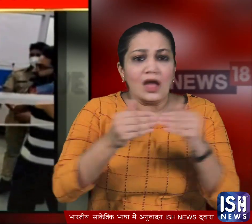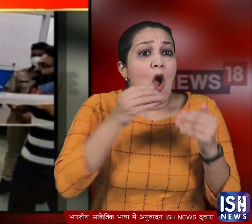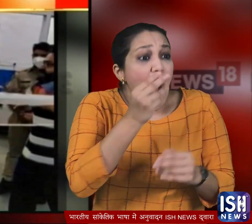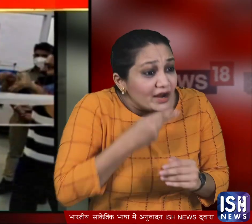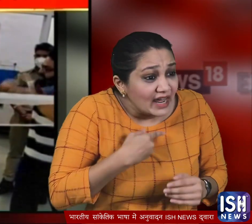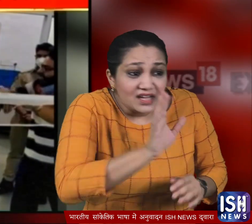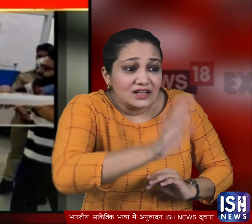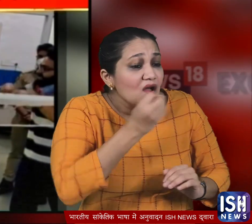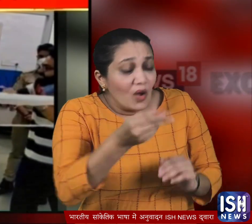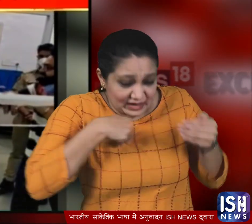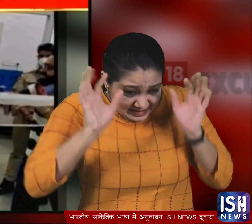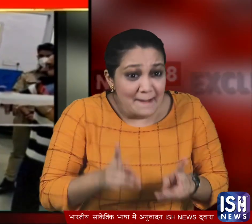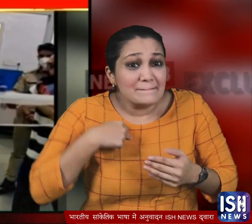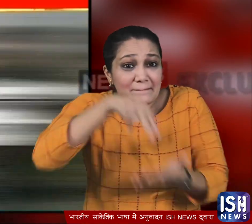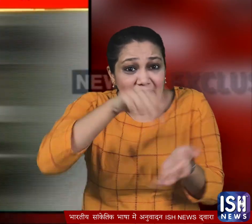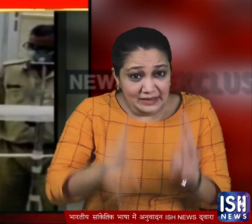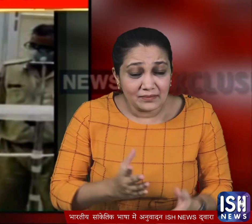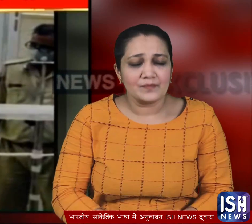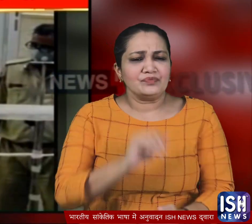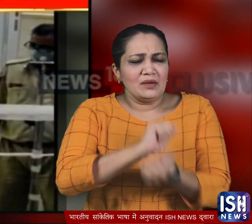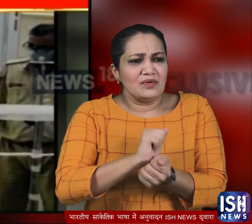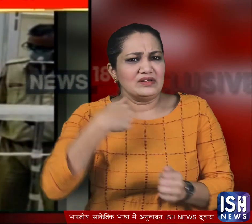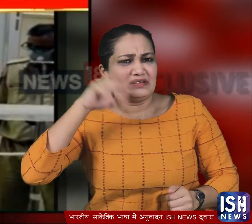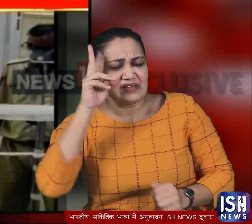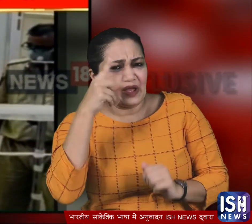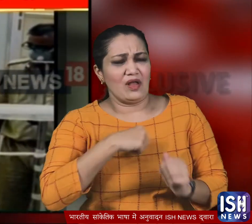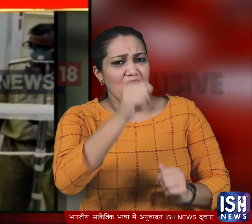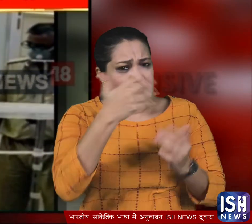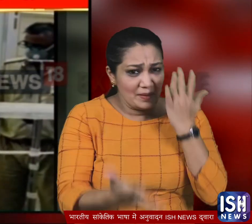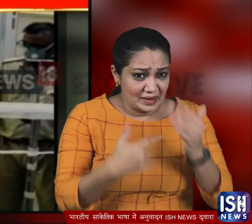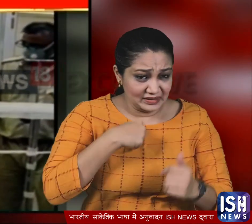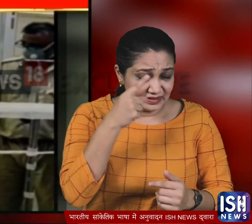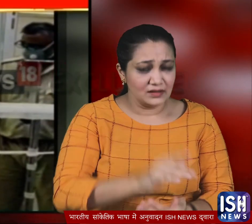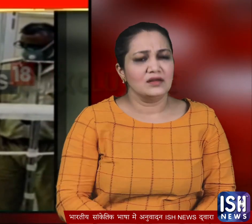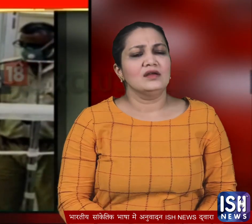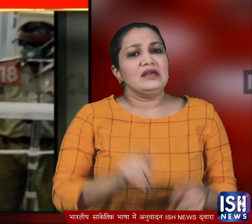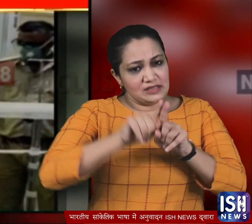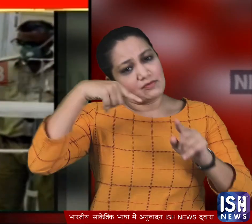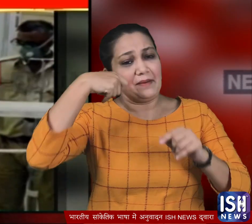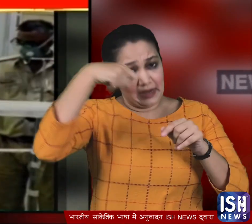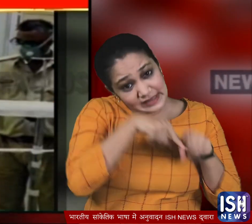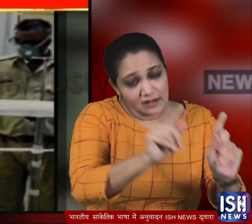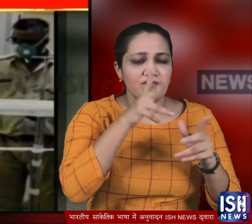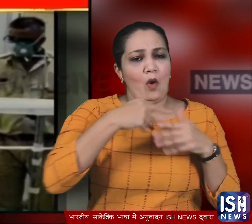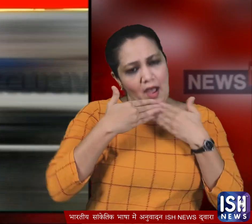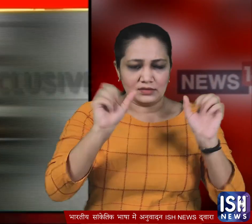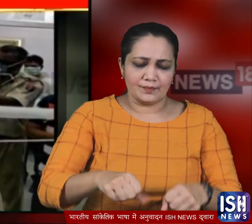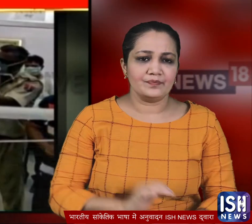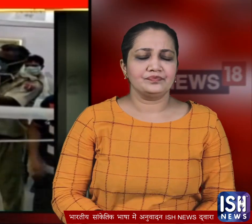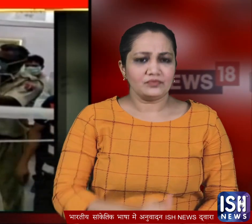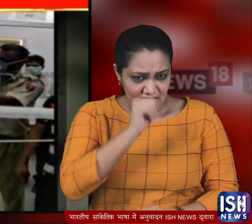होटल आए थे हम इधर ही आए थे, इधर ही मिले आपसे। पुलिस को ठगी का ये आरोपी नशे की हालत में मिला और कैमरे पर खुद भी उसने ये बात कबूल